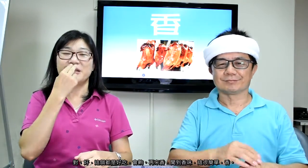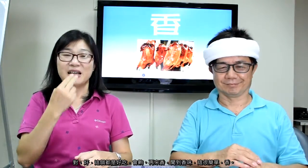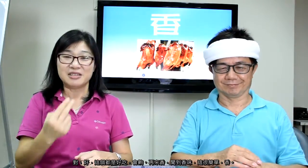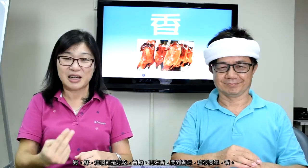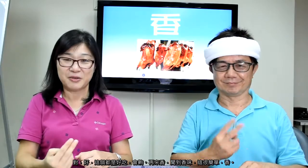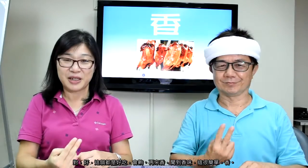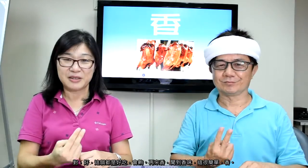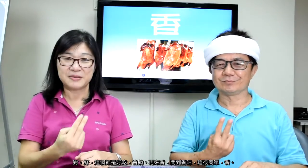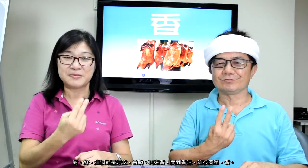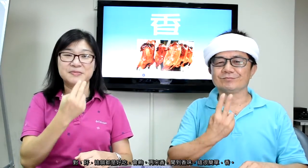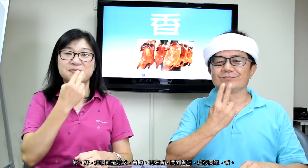闻到香味，